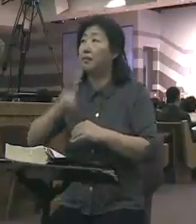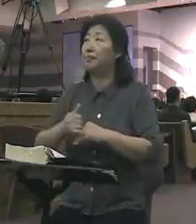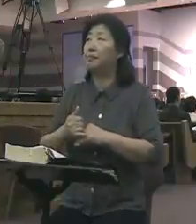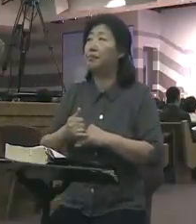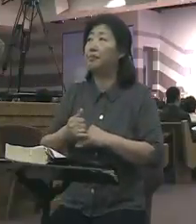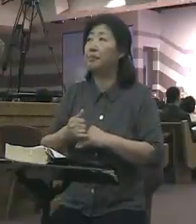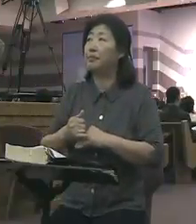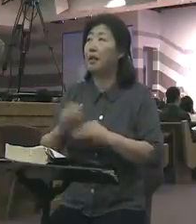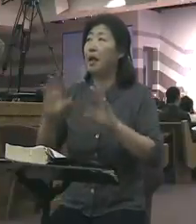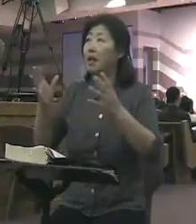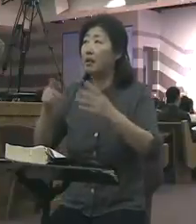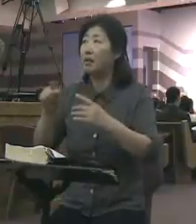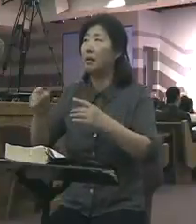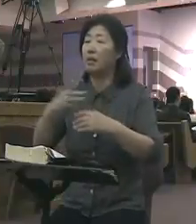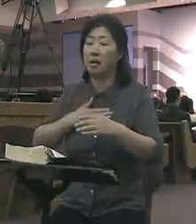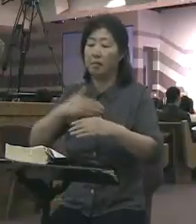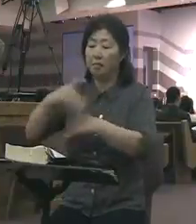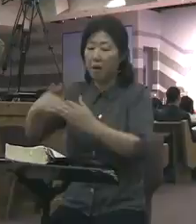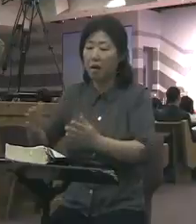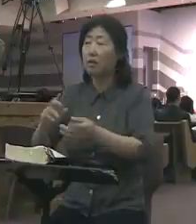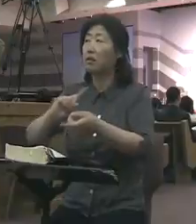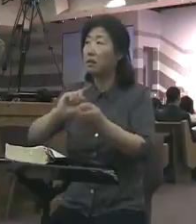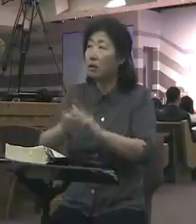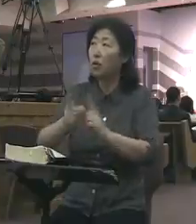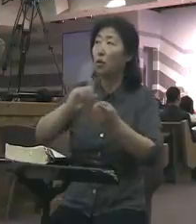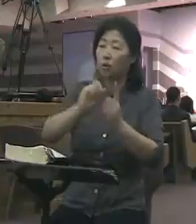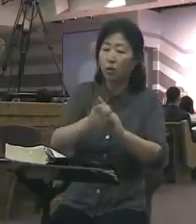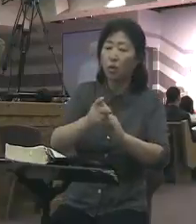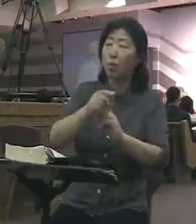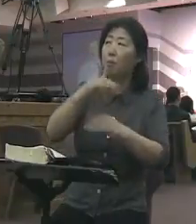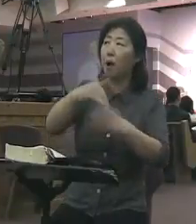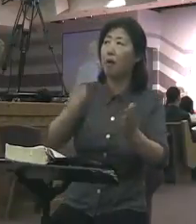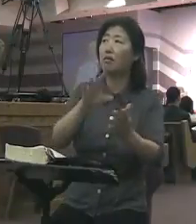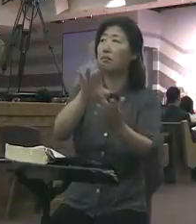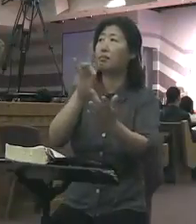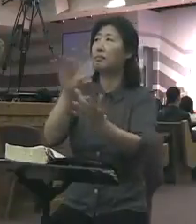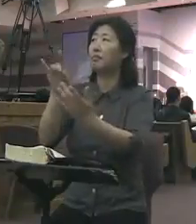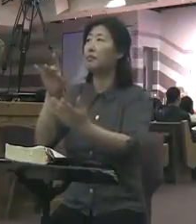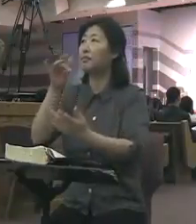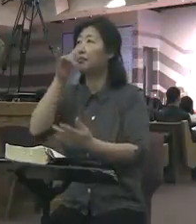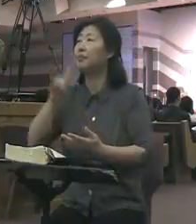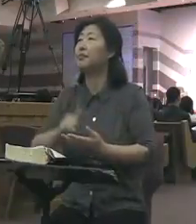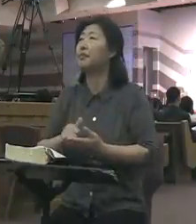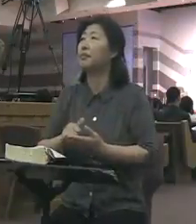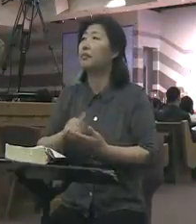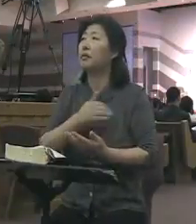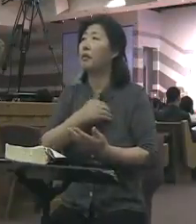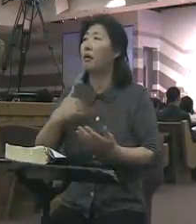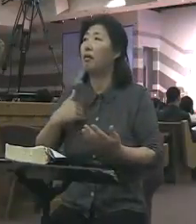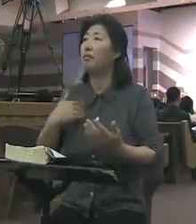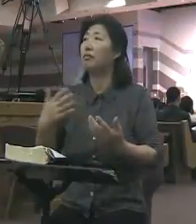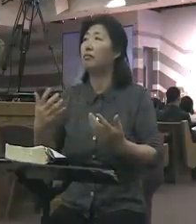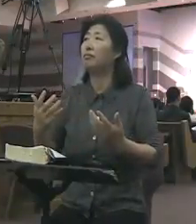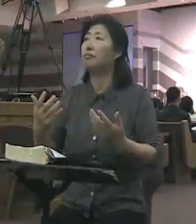미리 가서 이건 내 방, 서로 방을 선택할 수 있고 그러한 여유 있는 집으로 이사 가게 되니 얼마나 기뻤는지